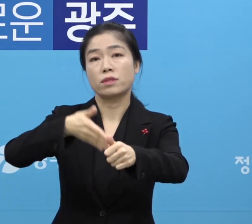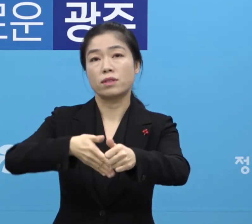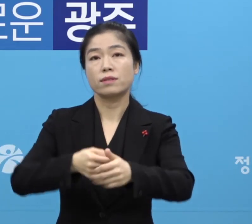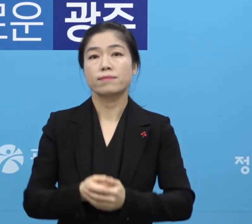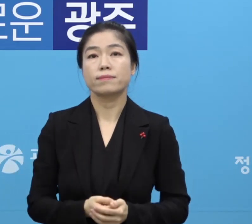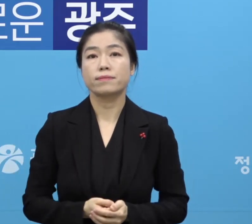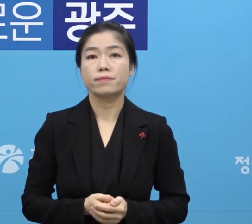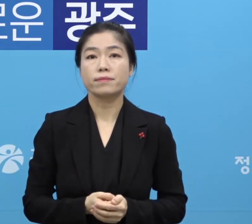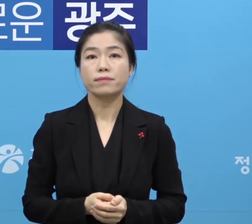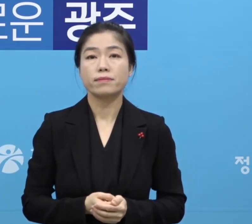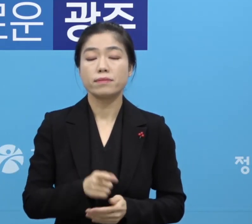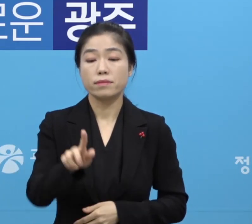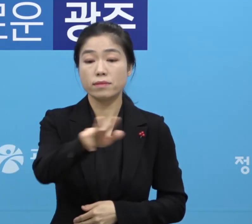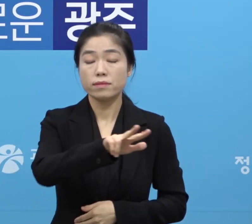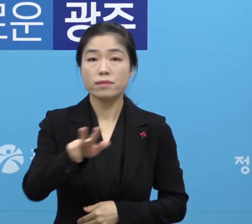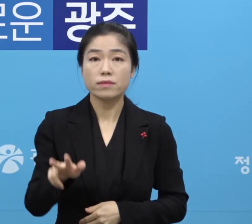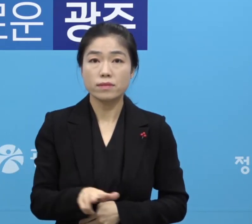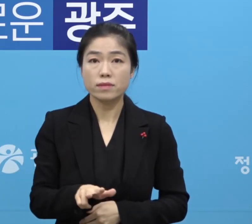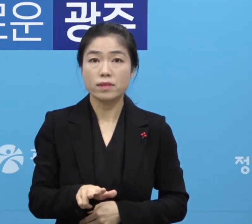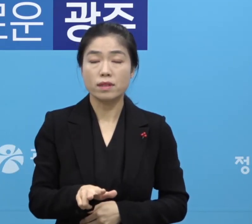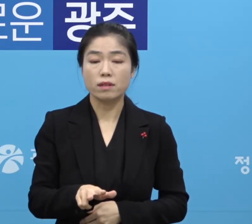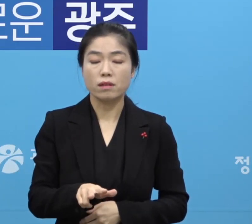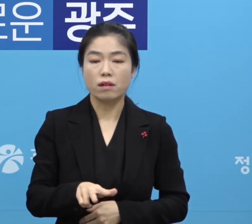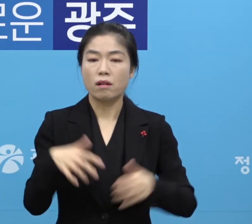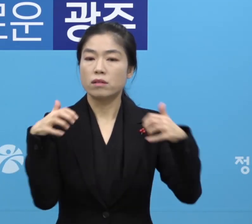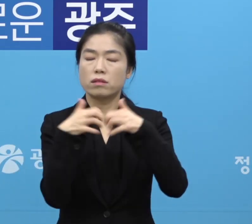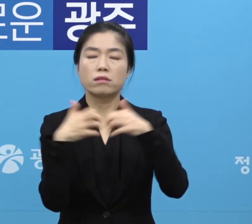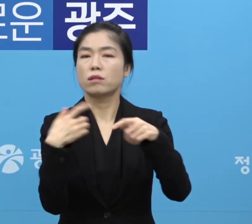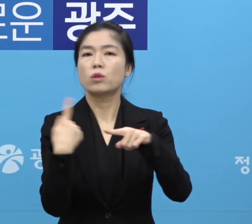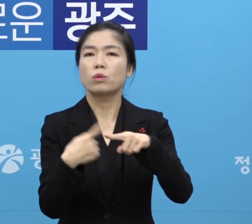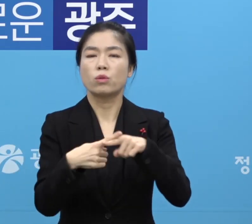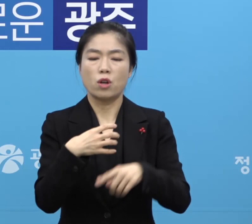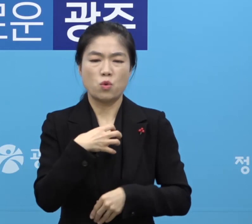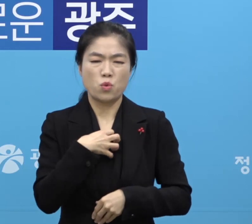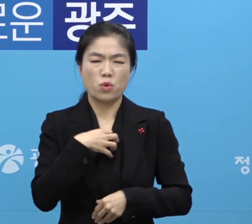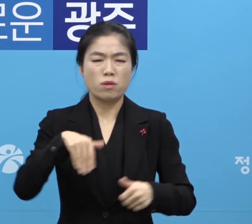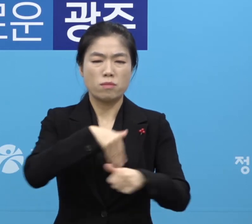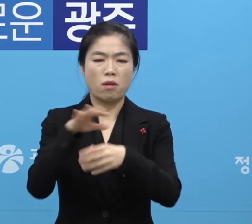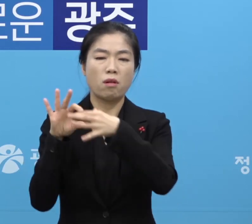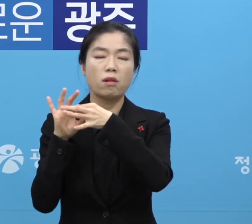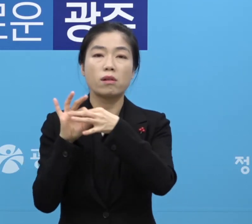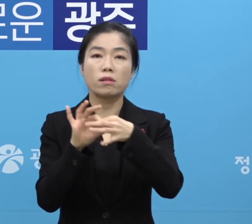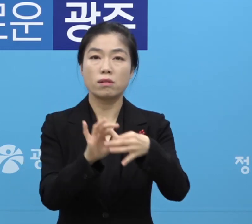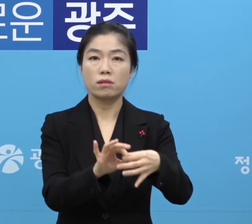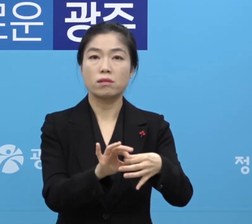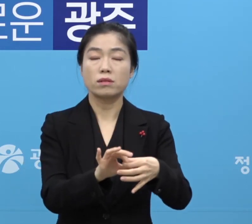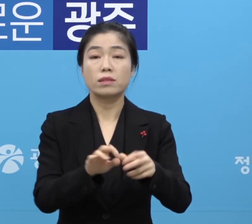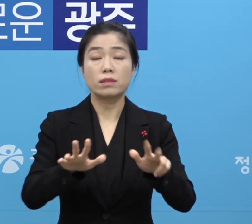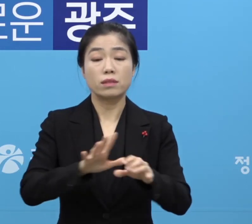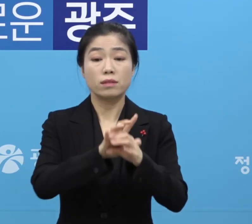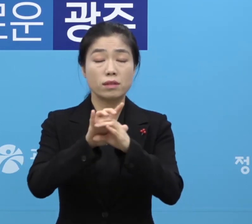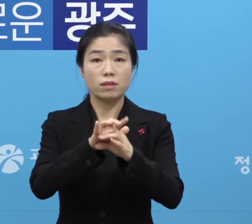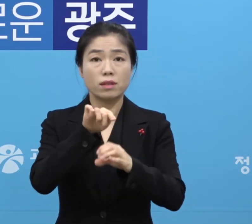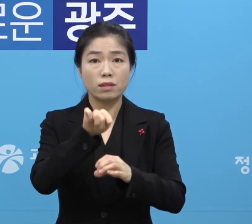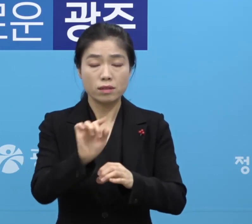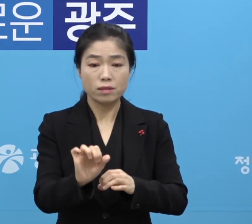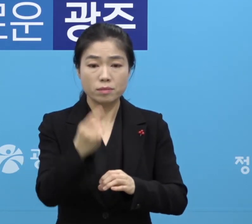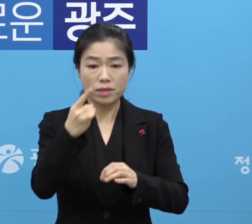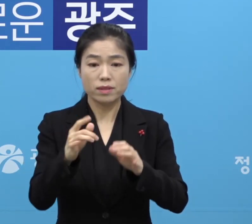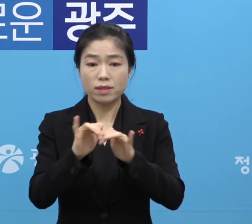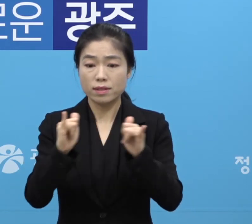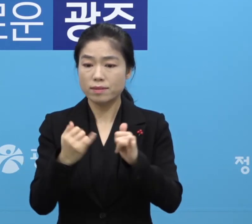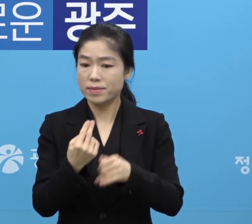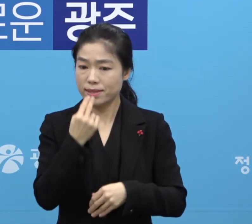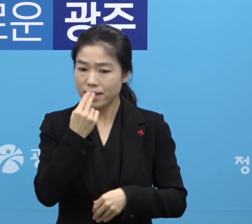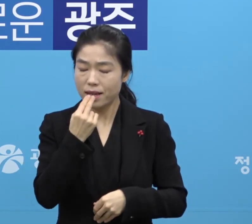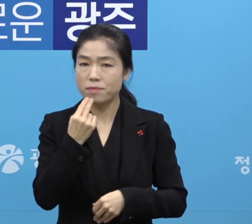부탁드립니다. 전국적으로 전시와 같은 위기 상황이 계속되고 있습니다. 지금은 코로나19로부터 시민의